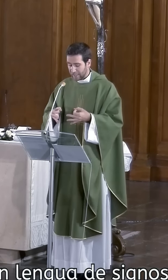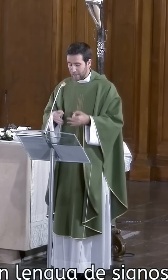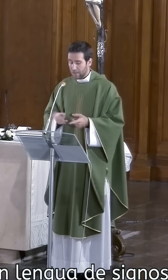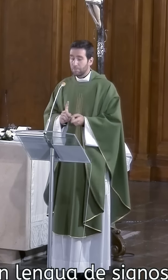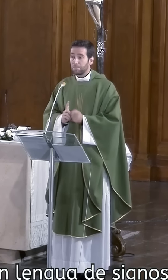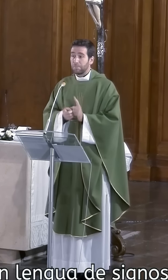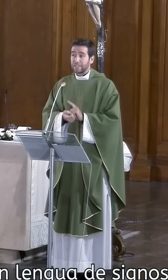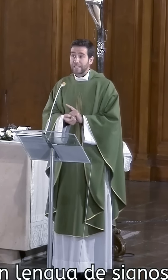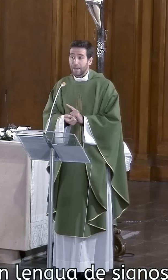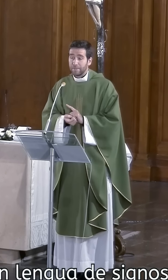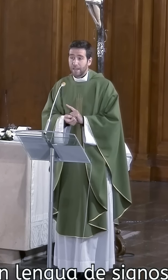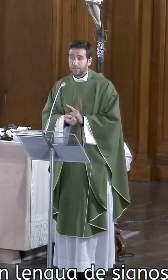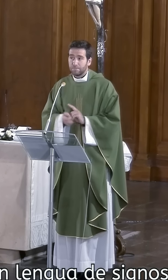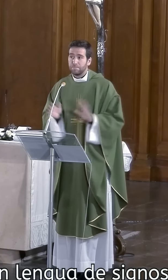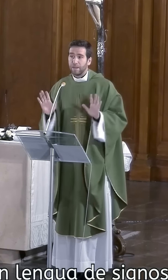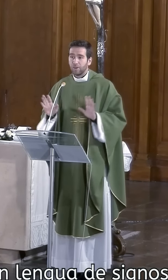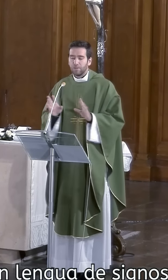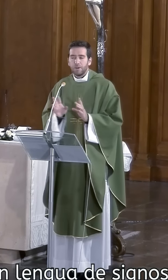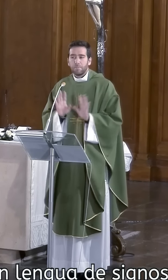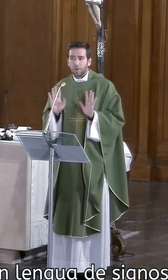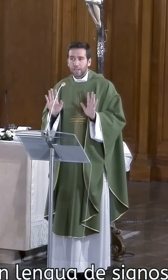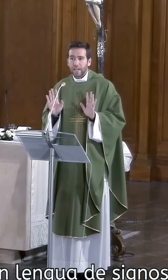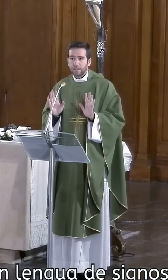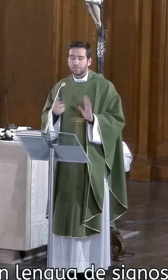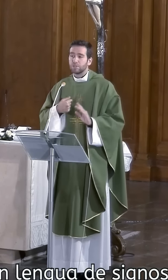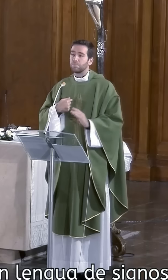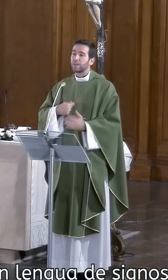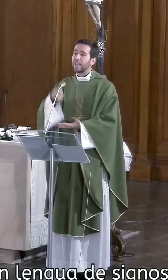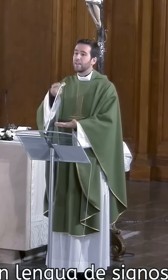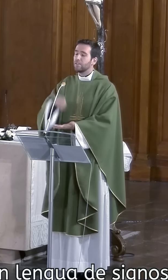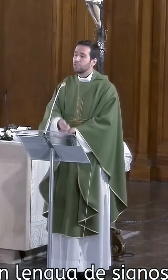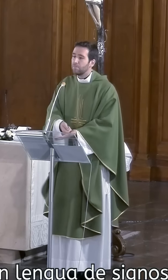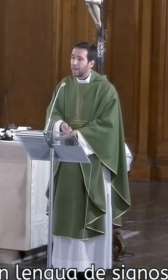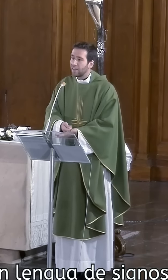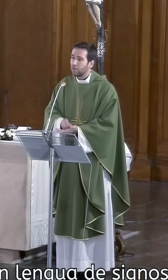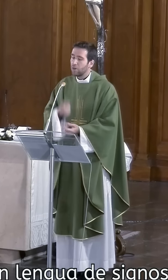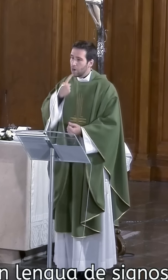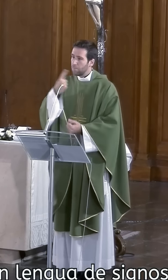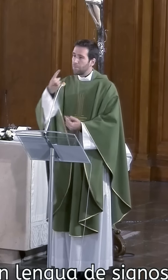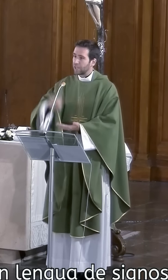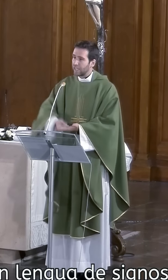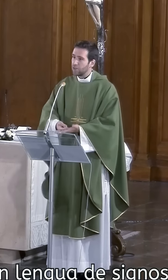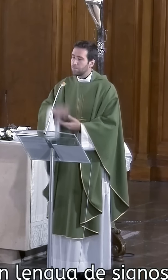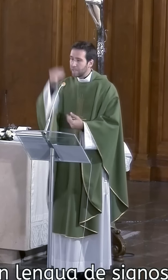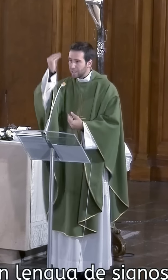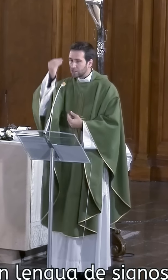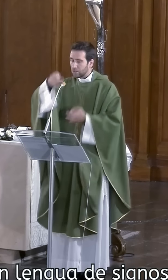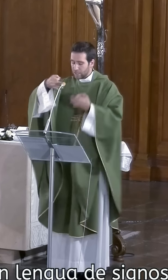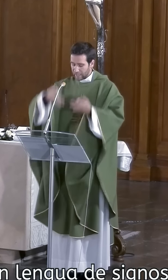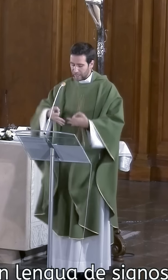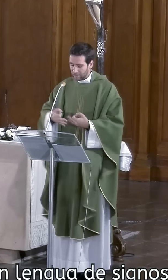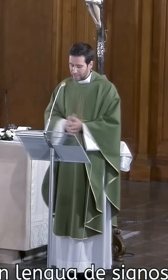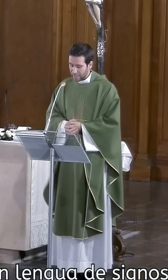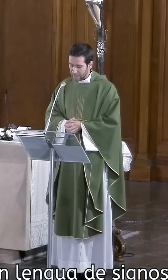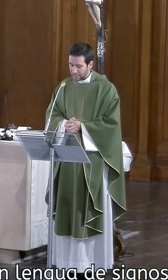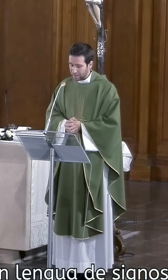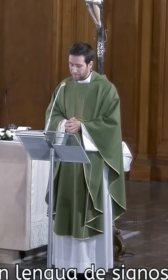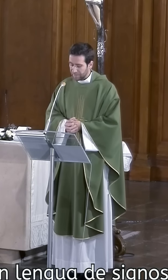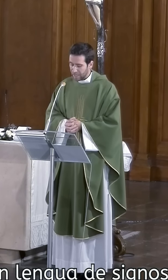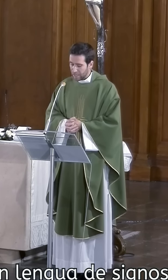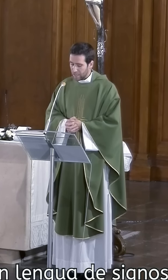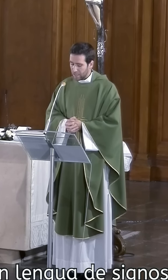seguir, pues cambia, ¿no? Pero ¿por qué? Pues porque yo he pagado, porque yo pienso que debe ser